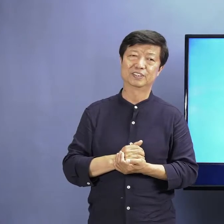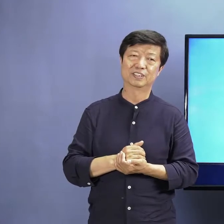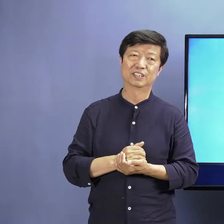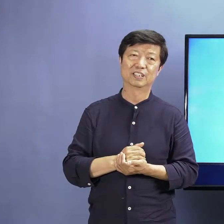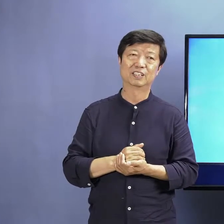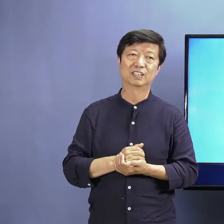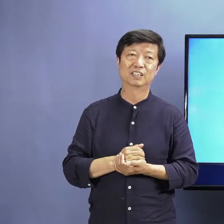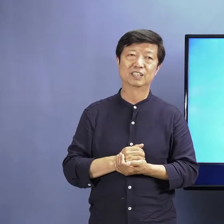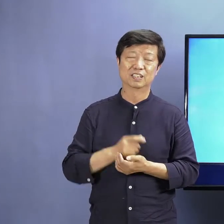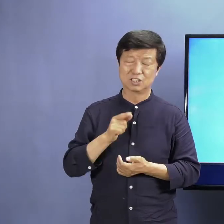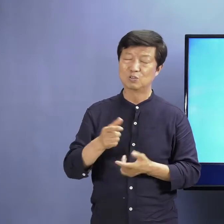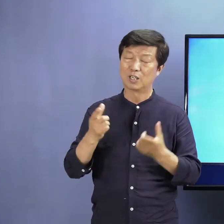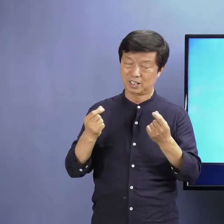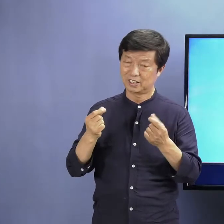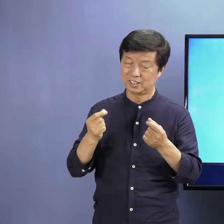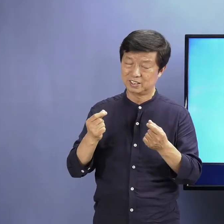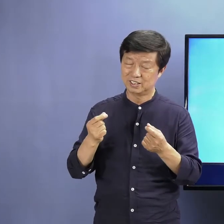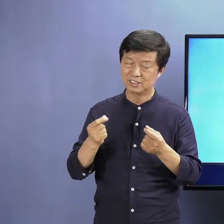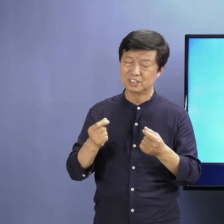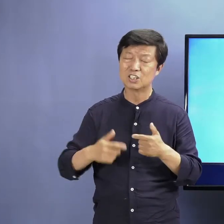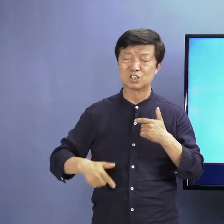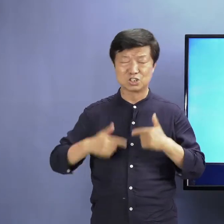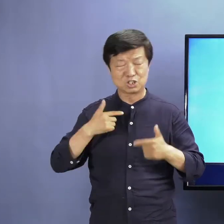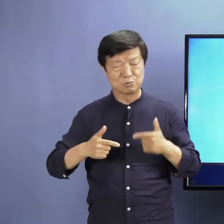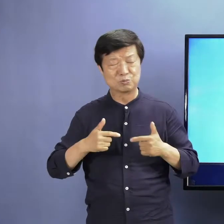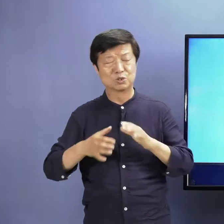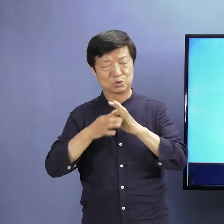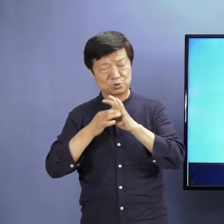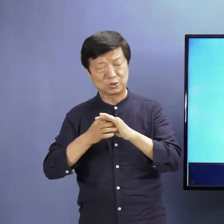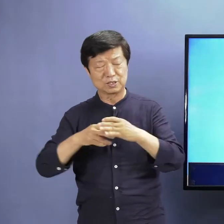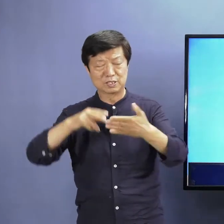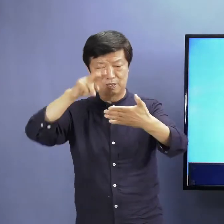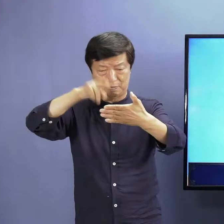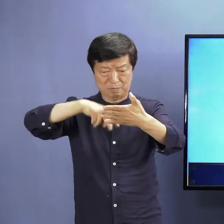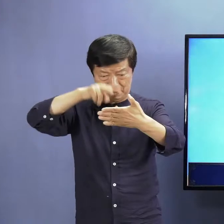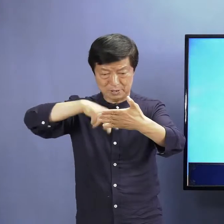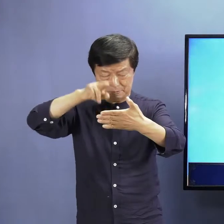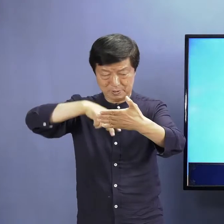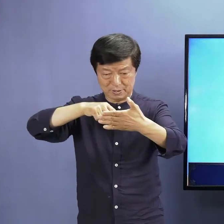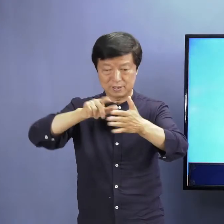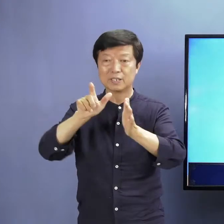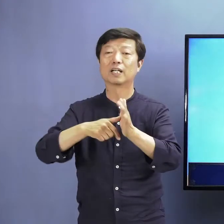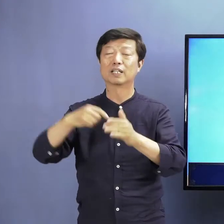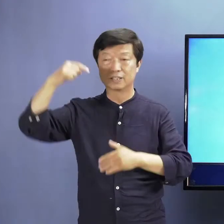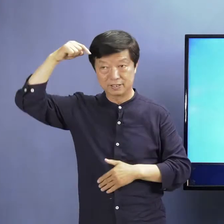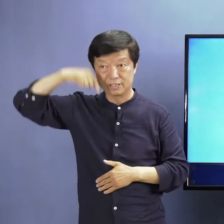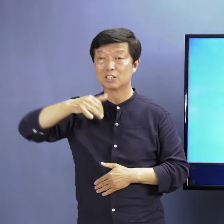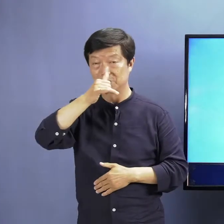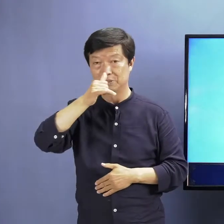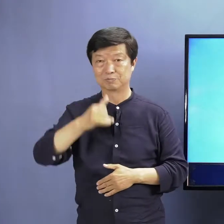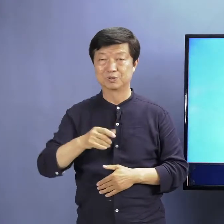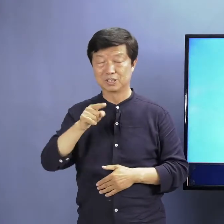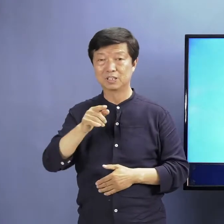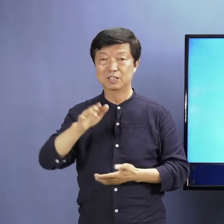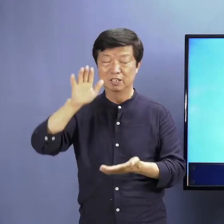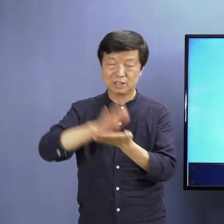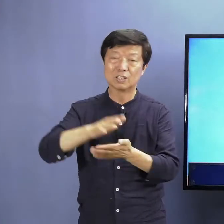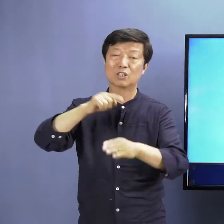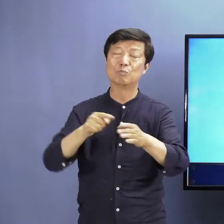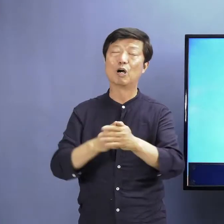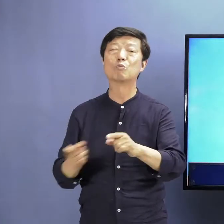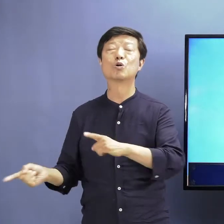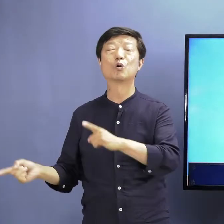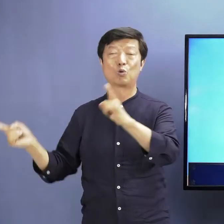정말 그런 감격, 그런 기쁨이, 그게 원래 말씀이에요. 그 열정을 회복해야 돼.